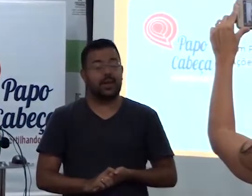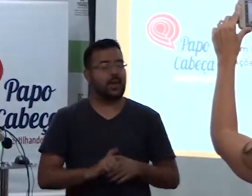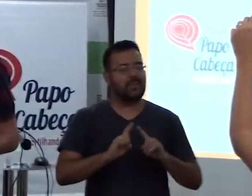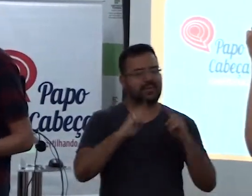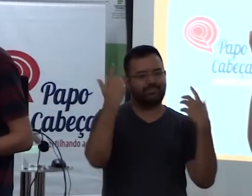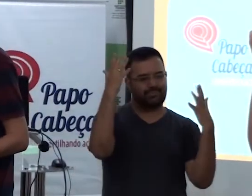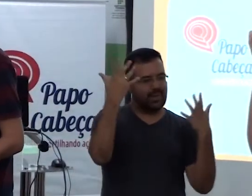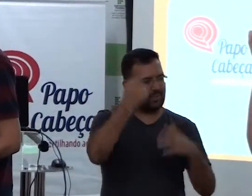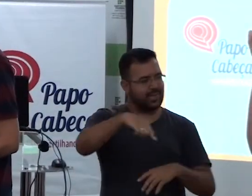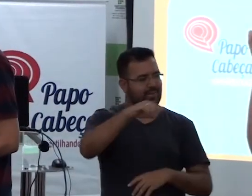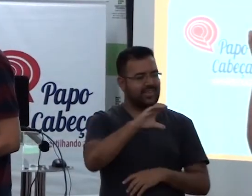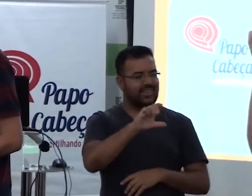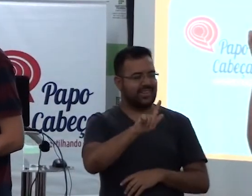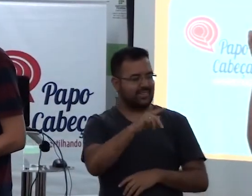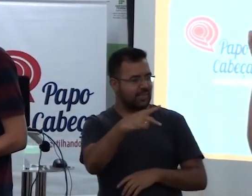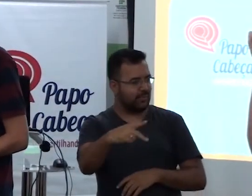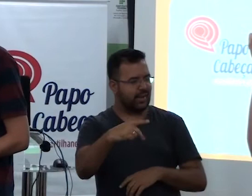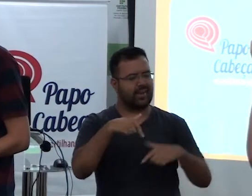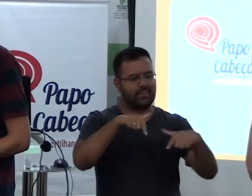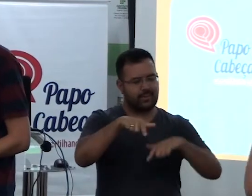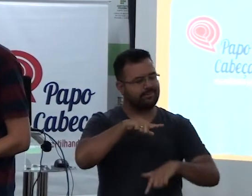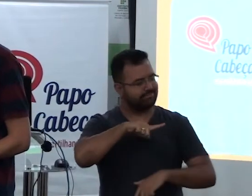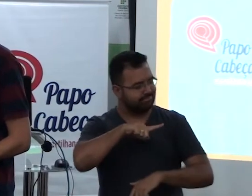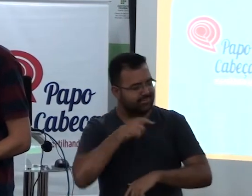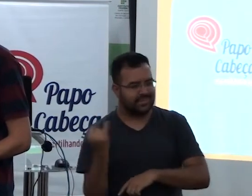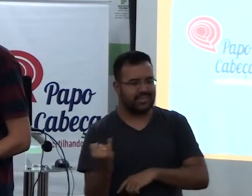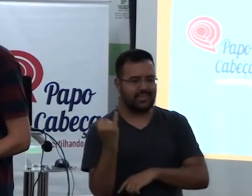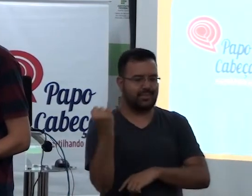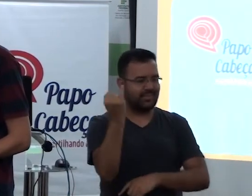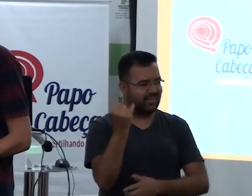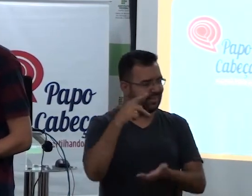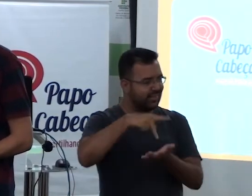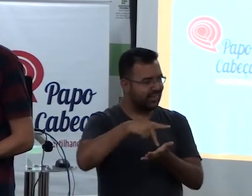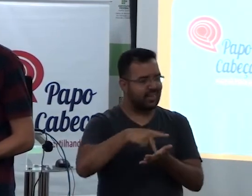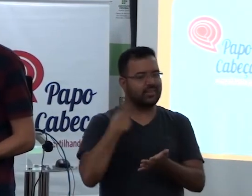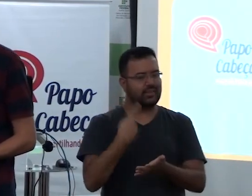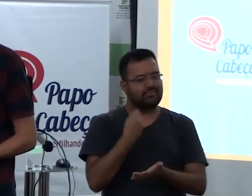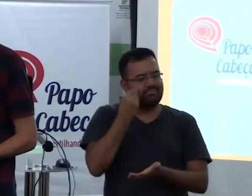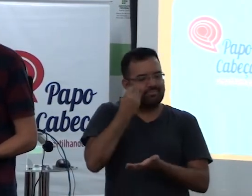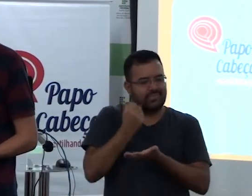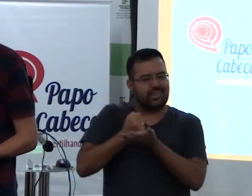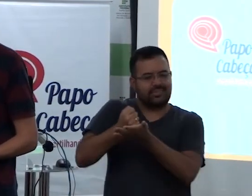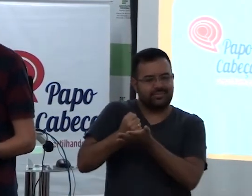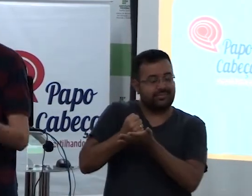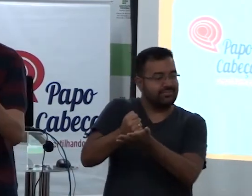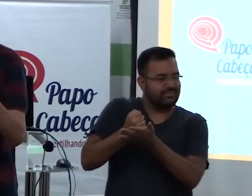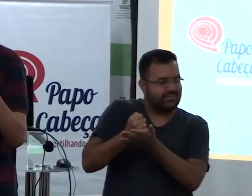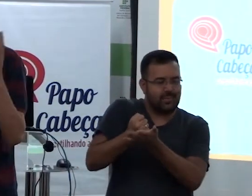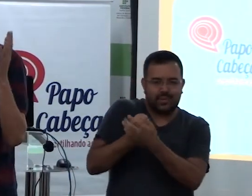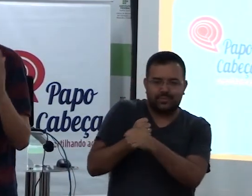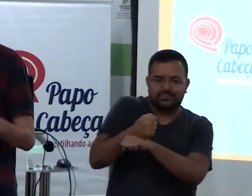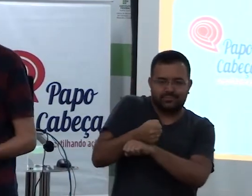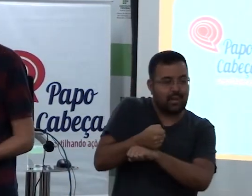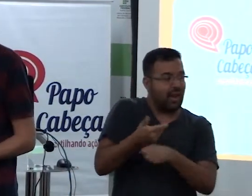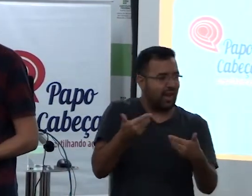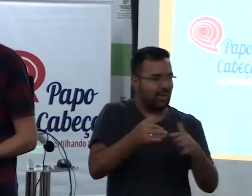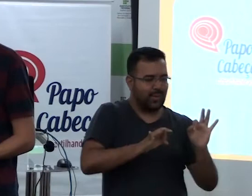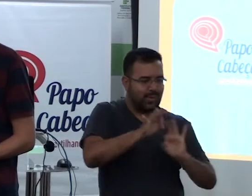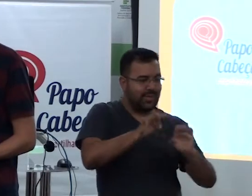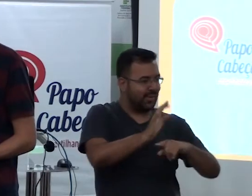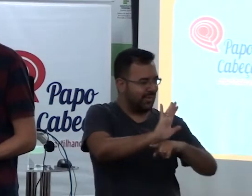mas parabenizar a CGPE, esse trabalho tão importante. A gente tem tentado apoiar o máximo possível, né? Porque saiu uma vinheta